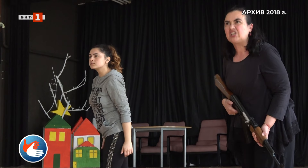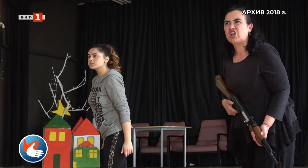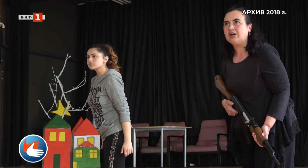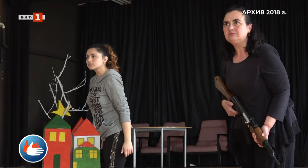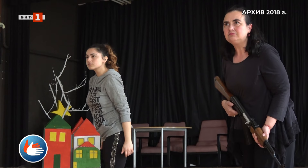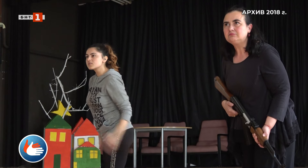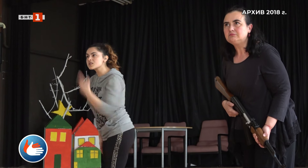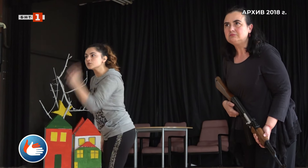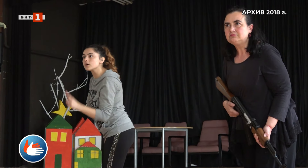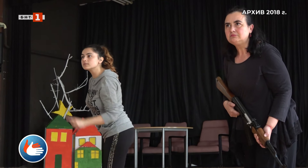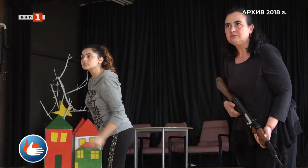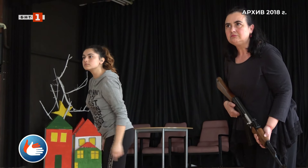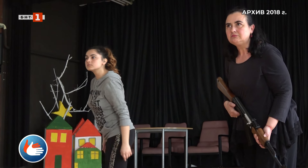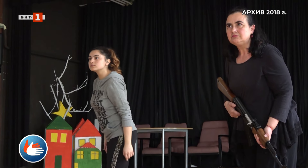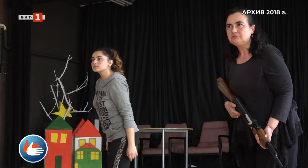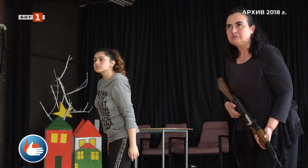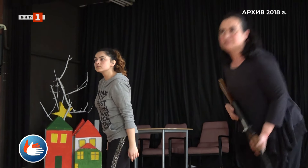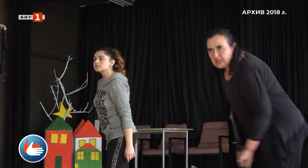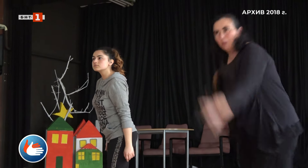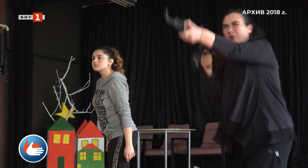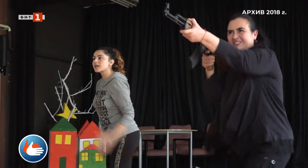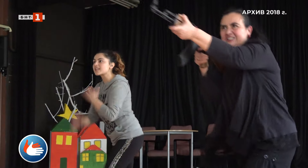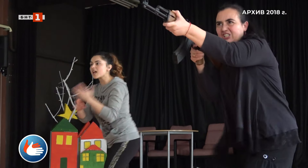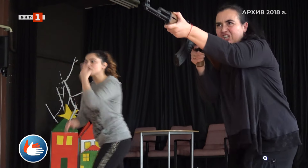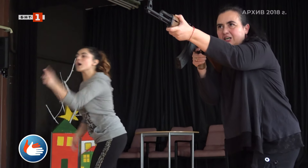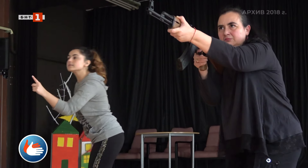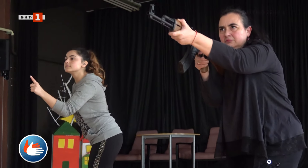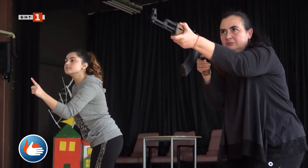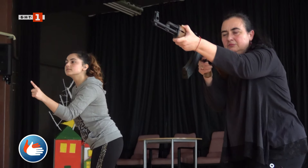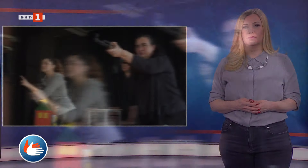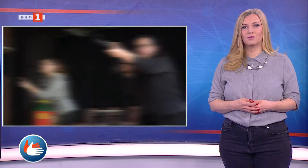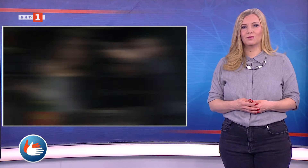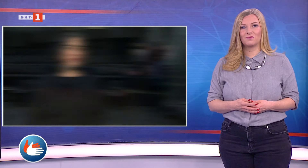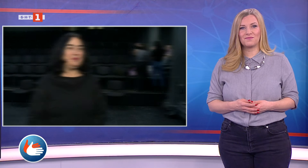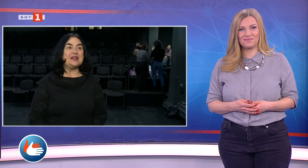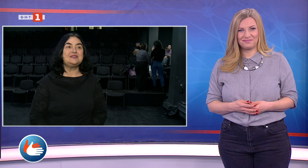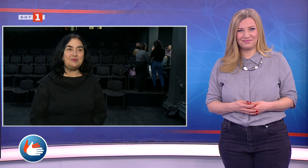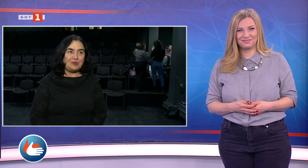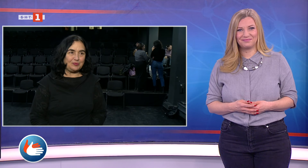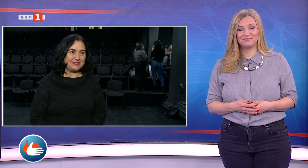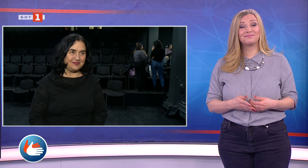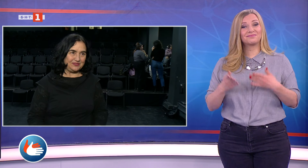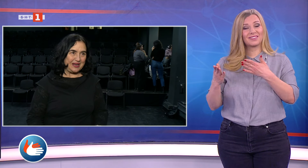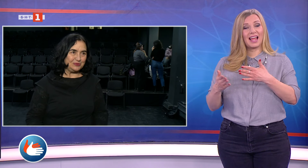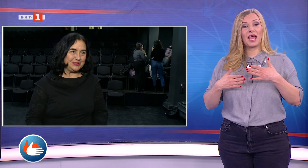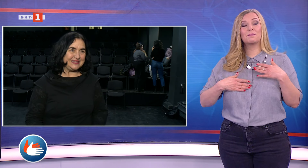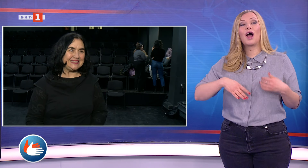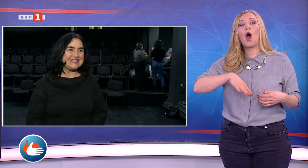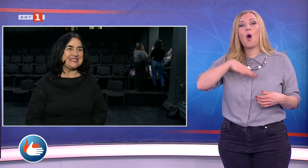Лъжа! Истина, вие ми нападнахте първи! Поредната лъжа! Аз имам опит в работата с